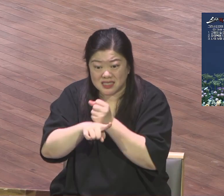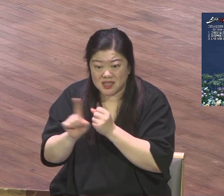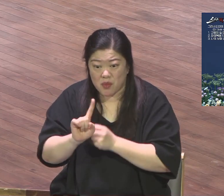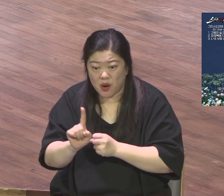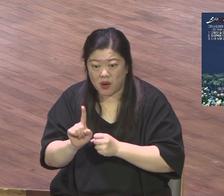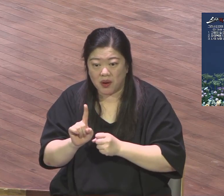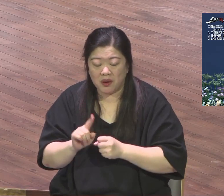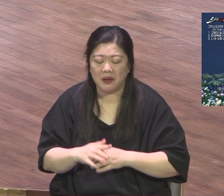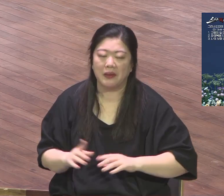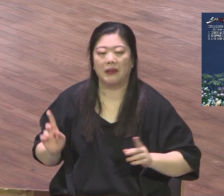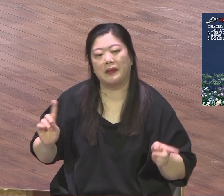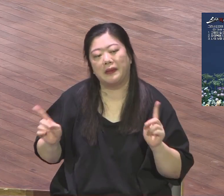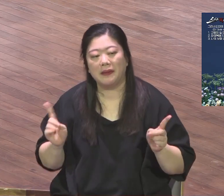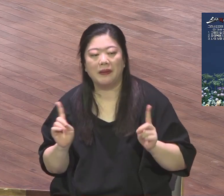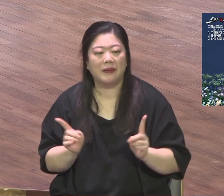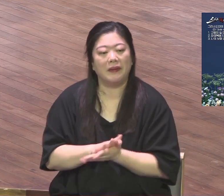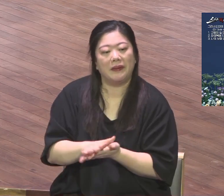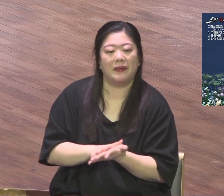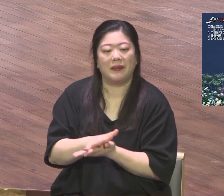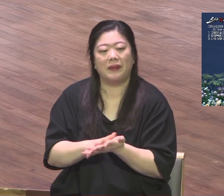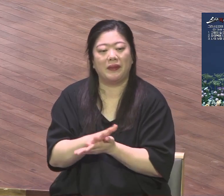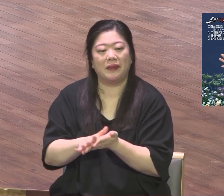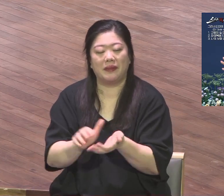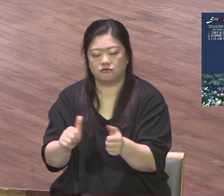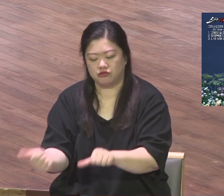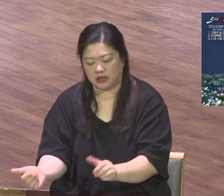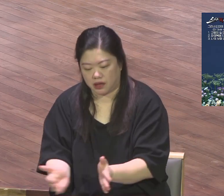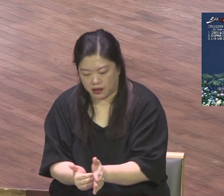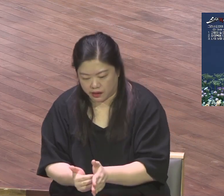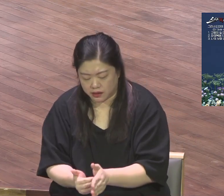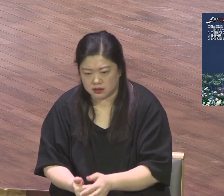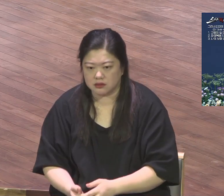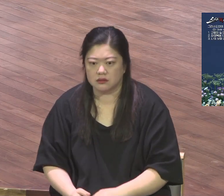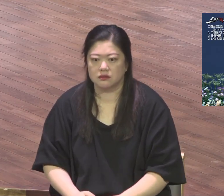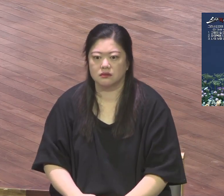그냥 세상에서 잘 먹고 잘 살다가 그냥 꼬꼬닥이 죽었잖아